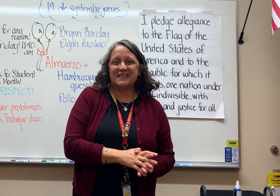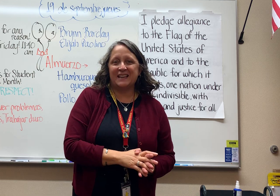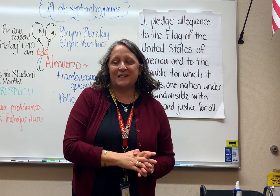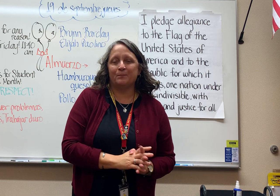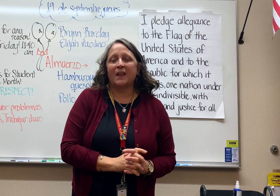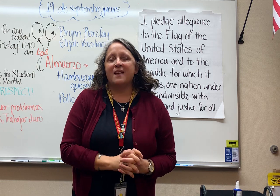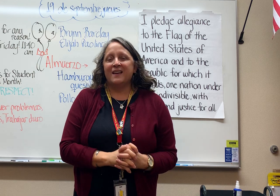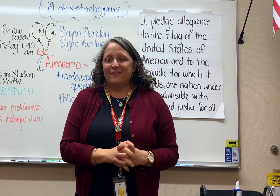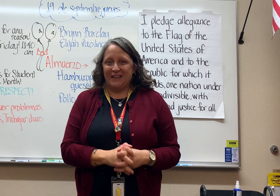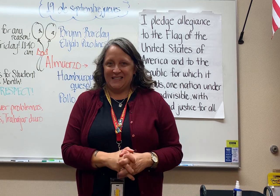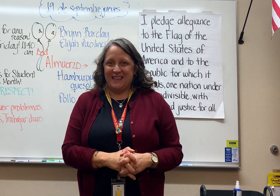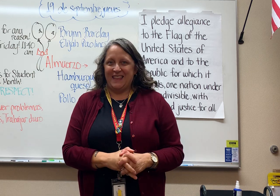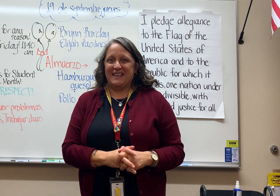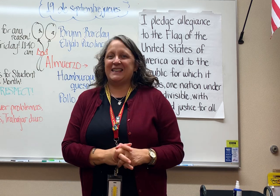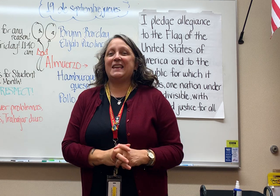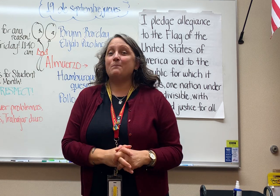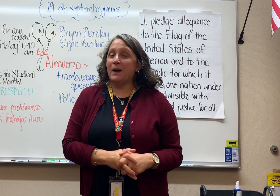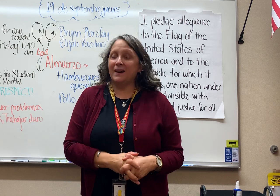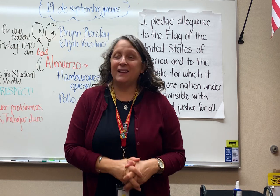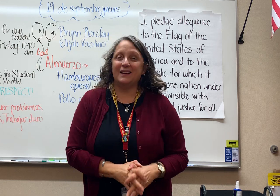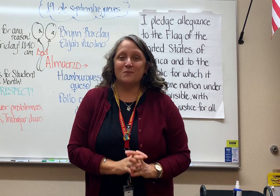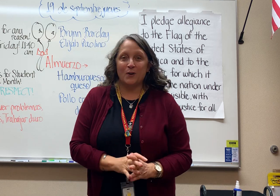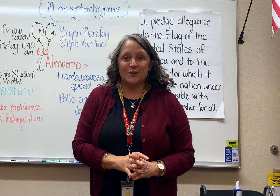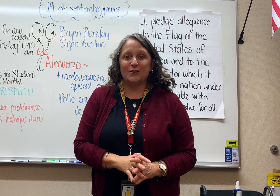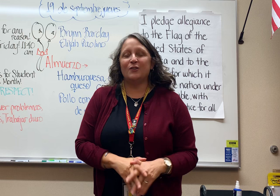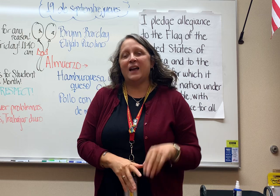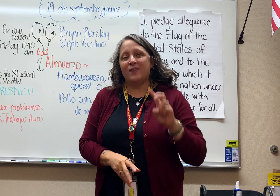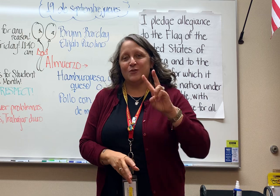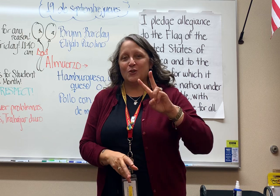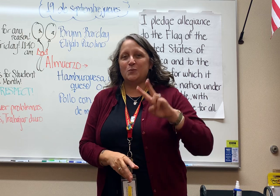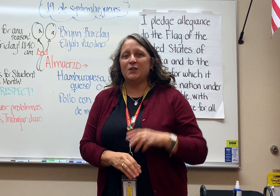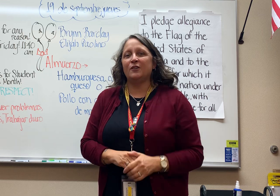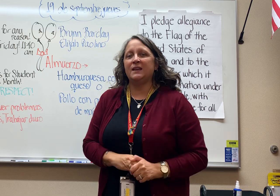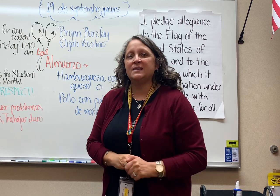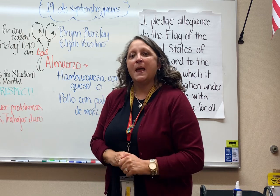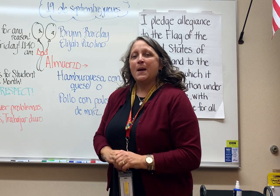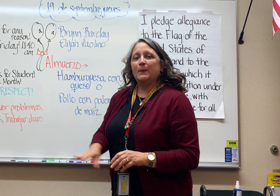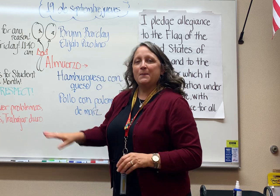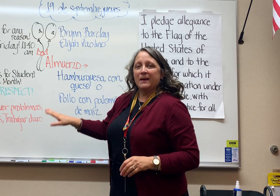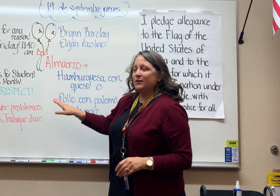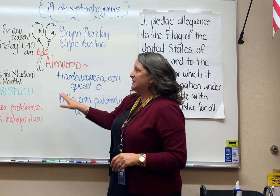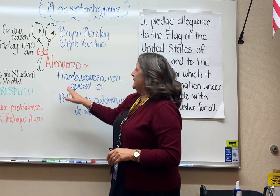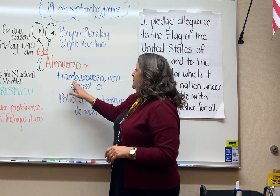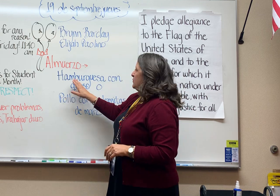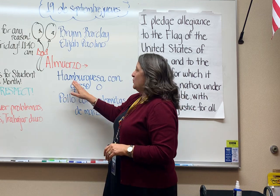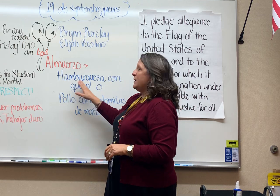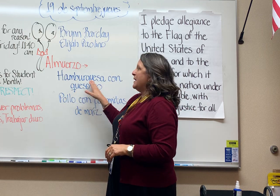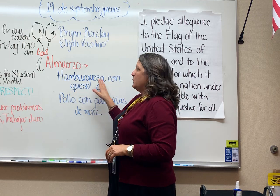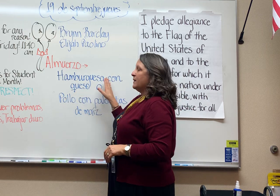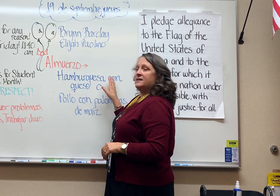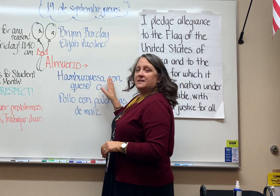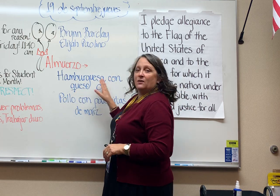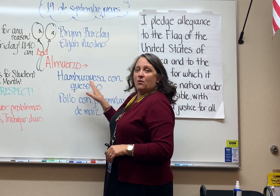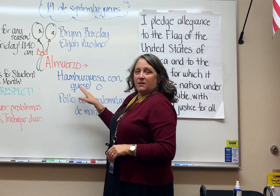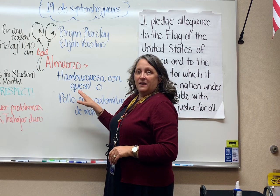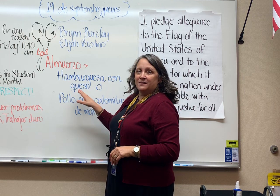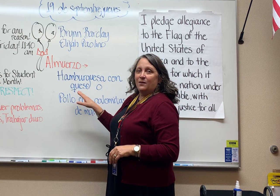Edison. Felicidades. Y para el almuerzo hay dos opciones. Primero tenemos una hamburguesa con queso o